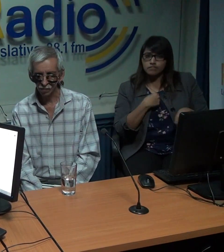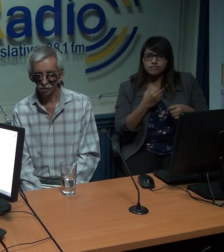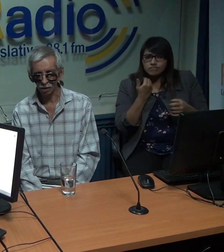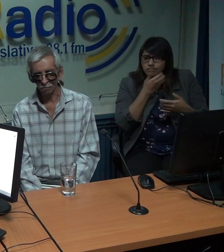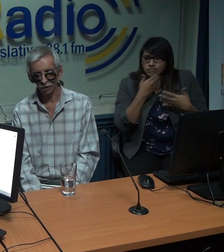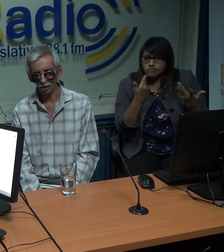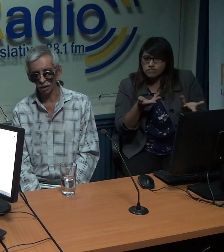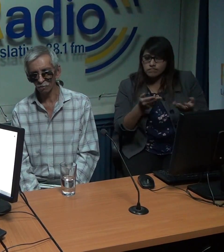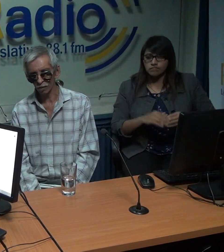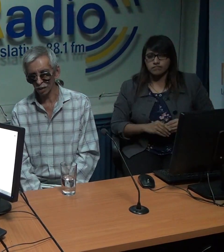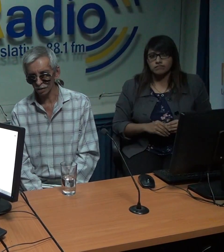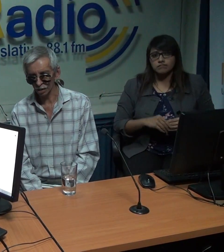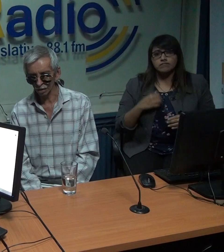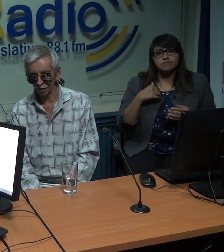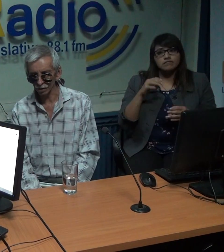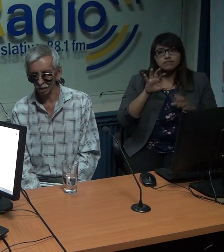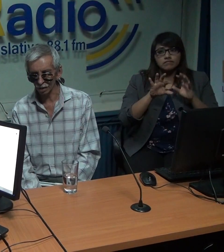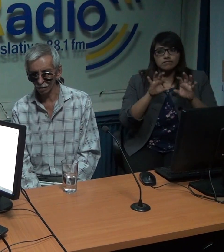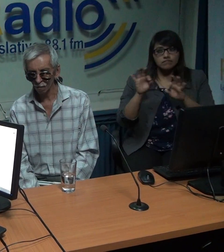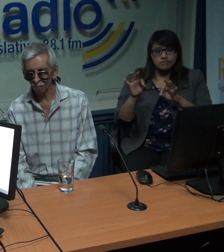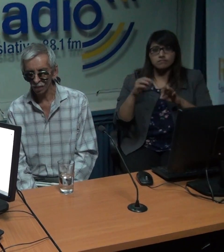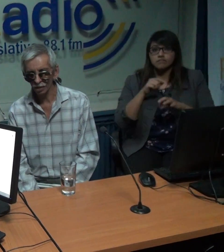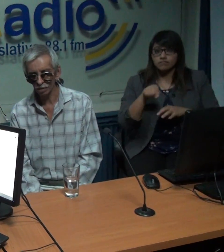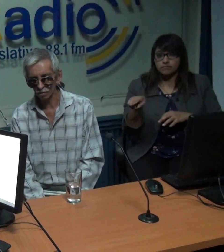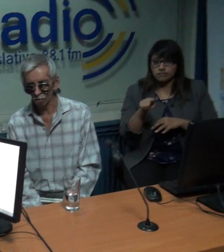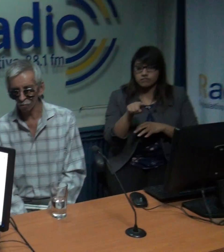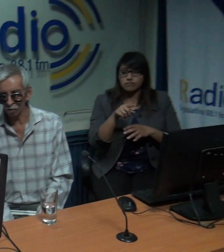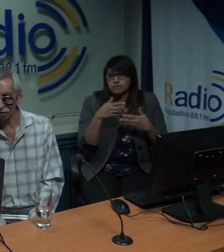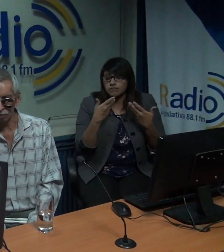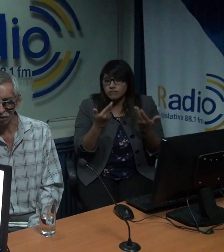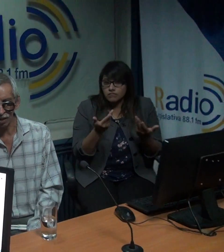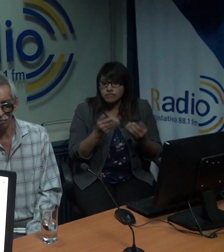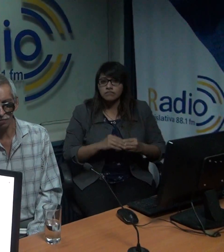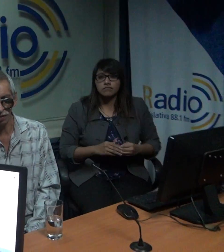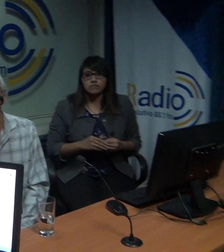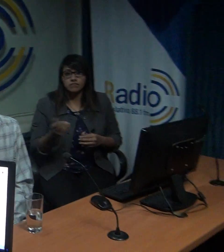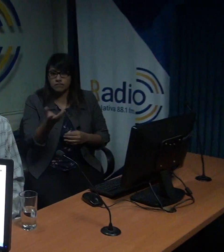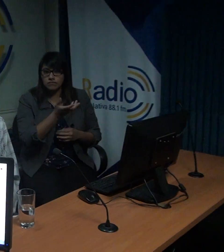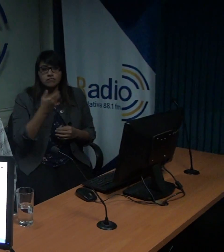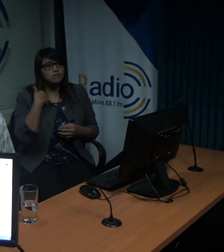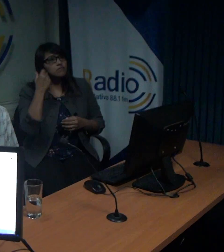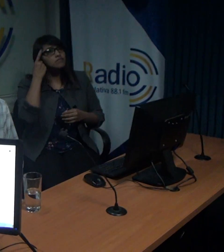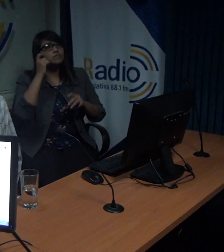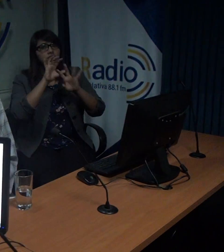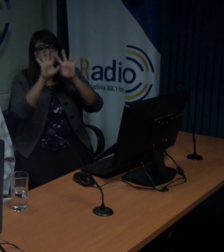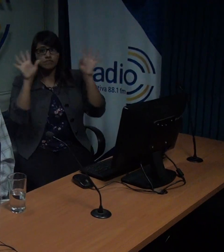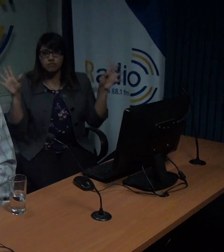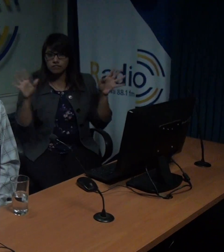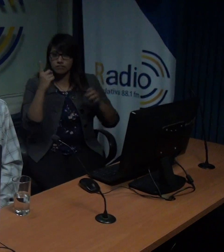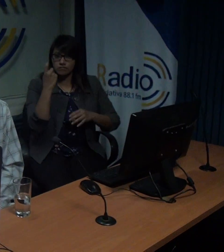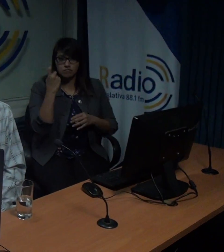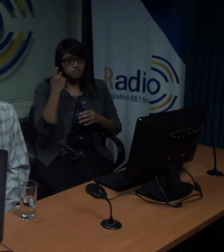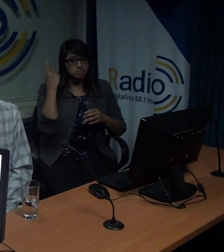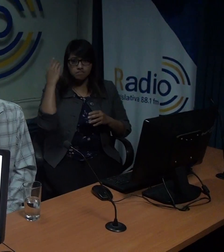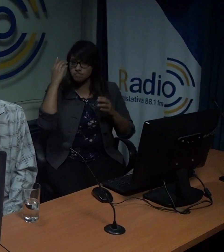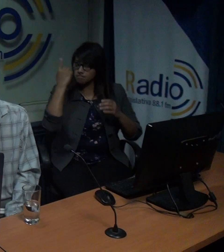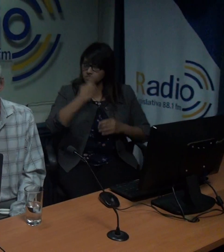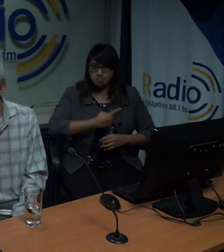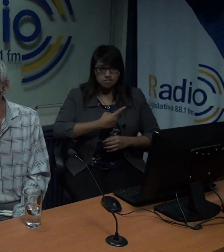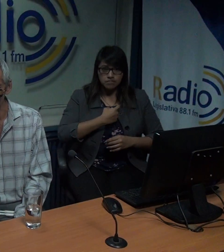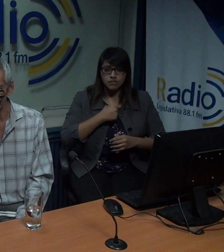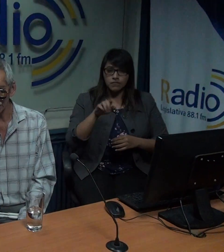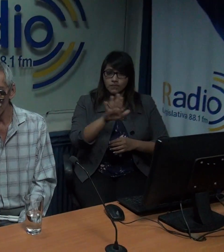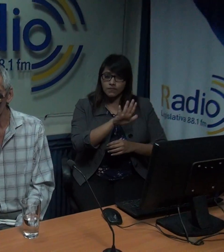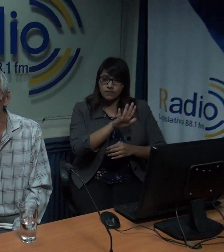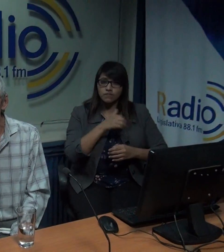pasando? Sí, fíjese que una de las señales básicas es como, podríamos entenderlo como desobediencia de los niños hacia